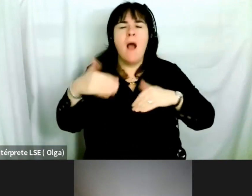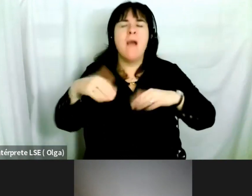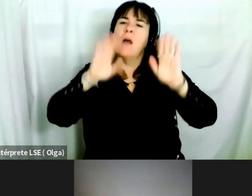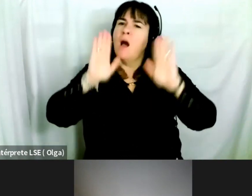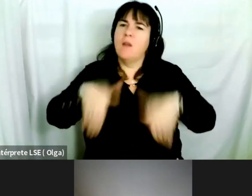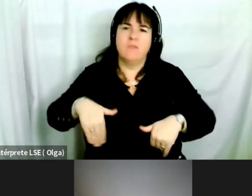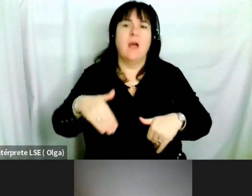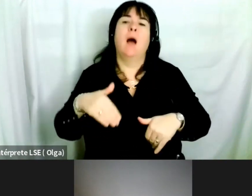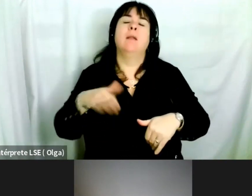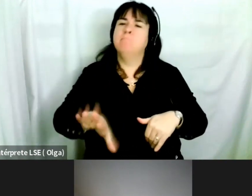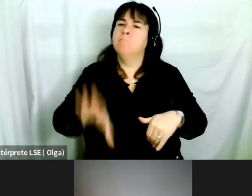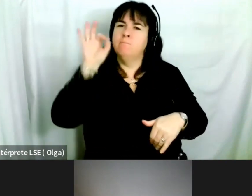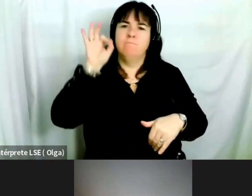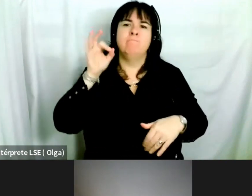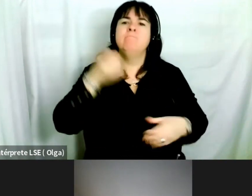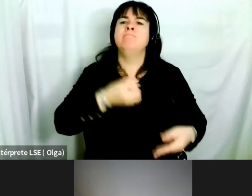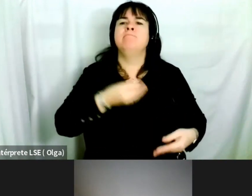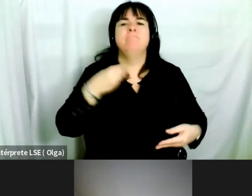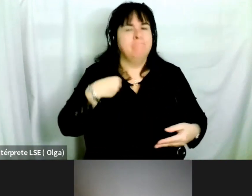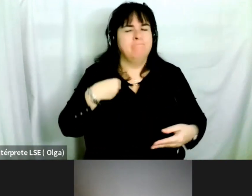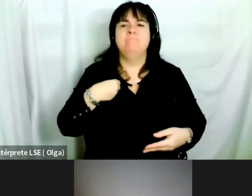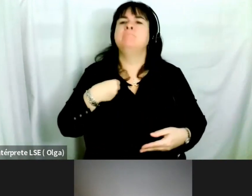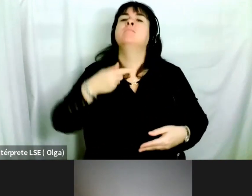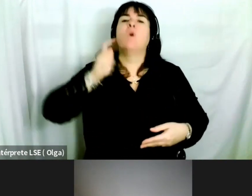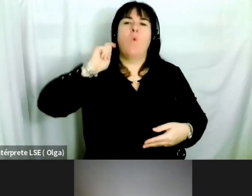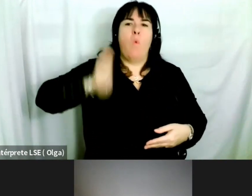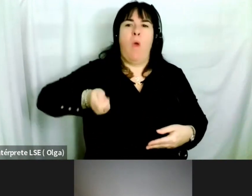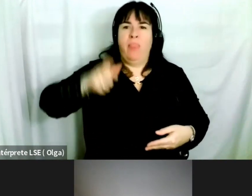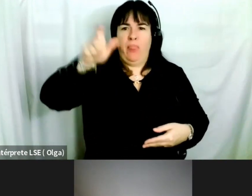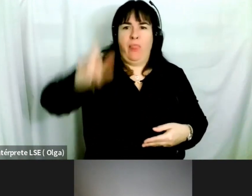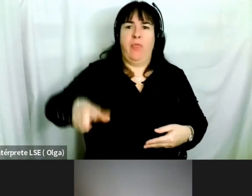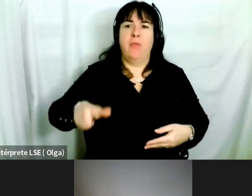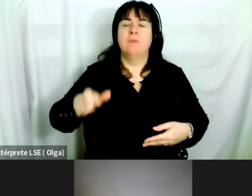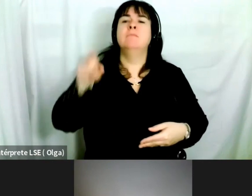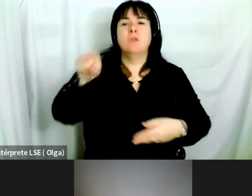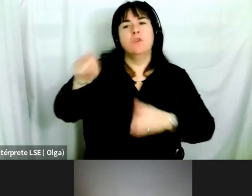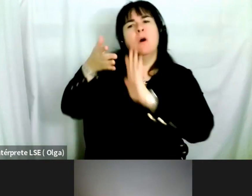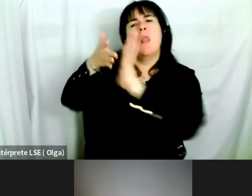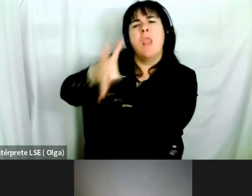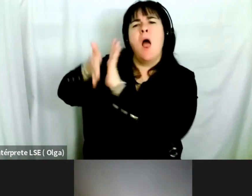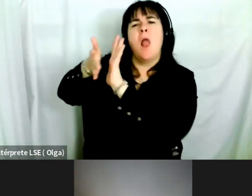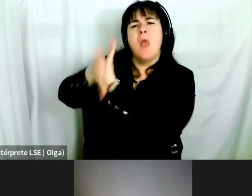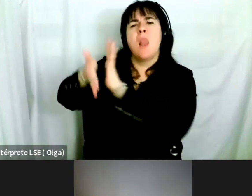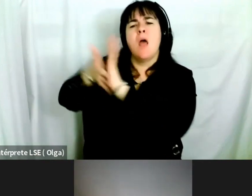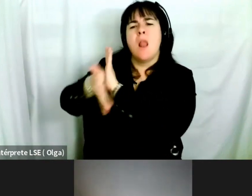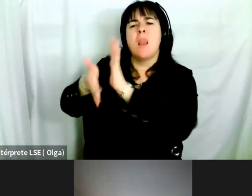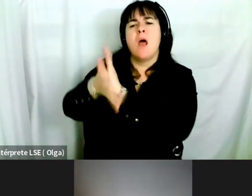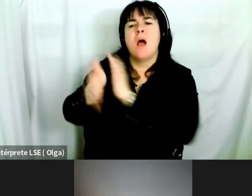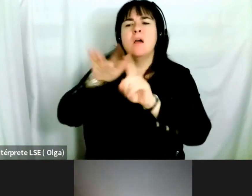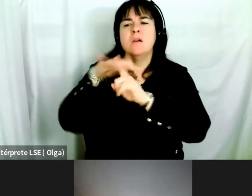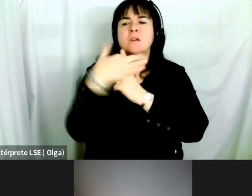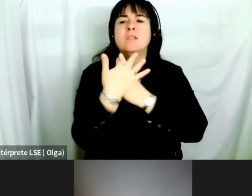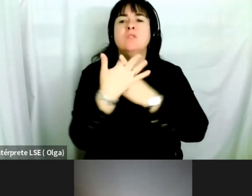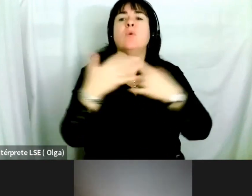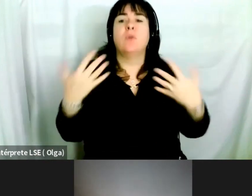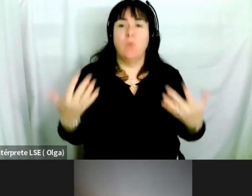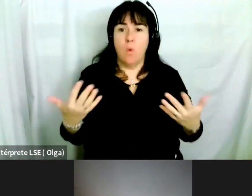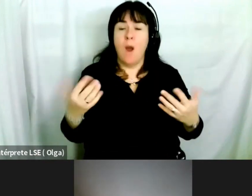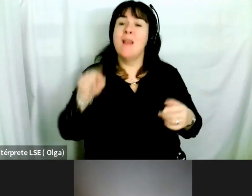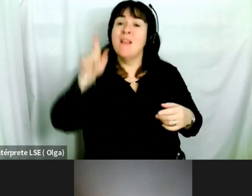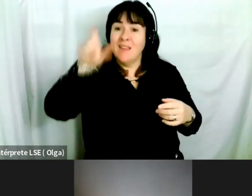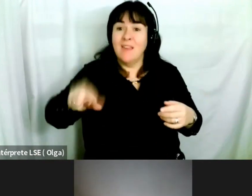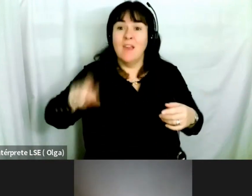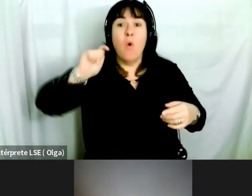manos de una persona que es un juez al que se le tiene que contar qué es lo que ha pasado y es el que decide por las